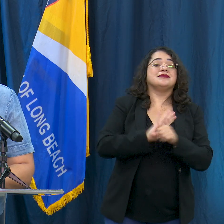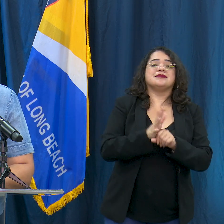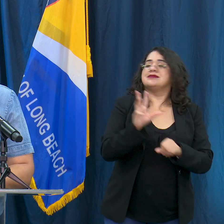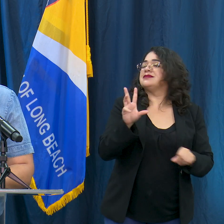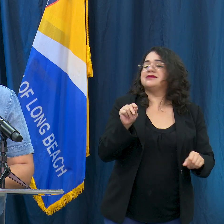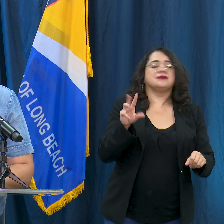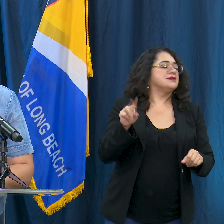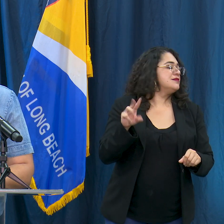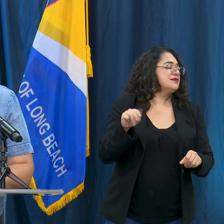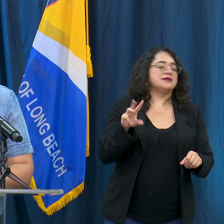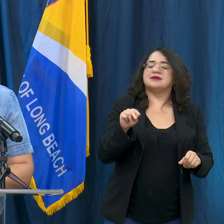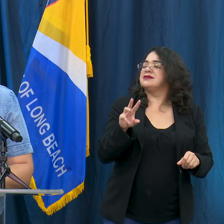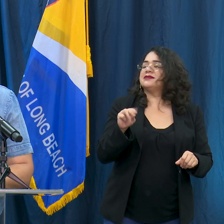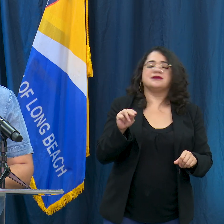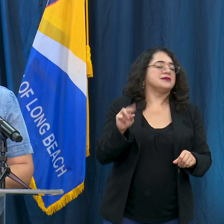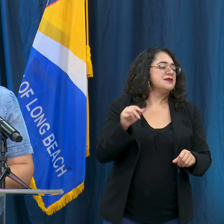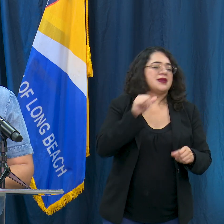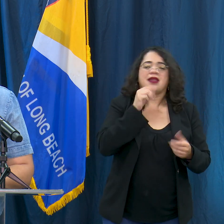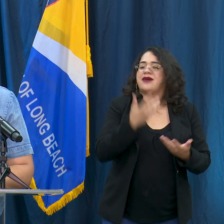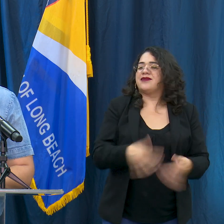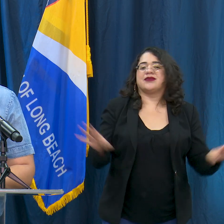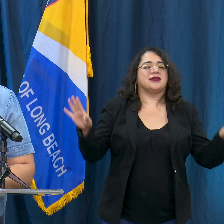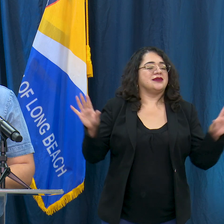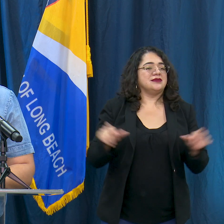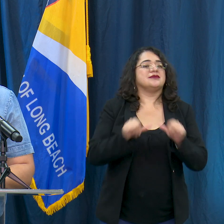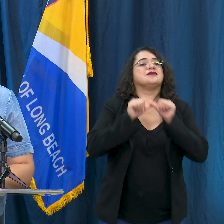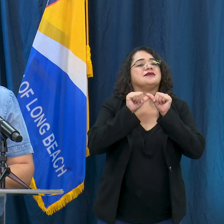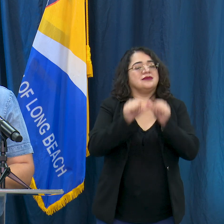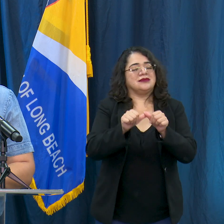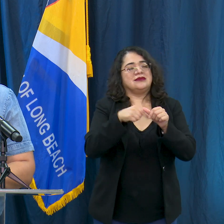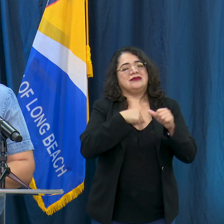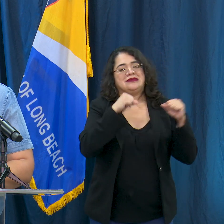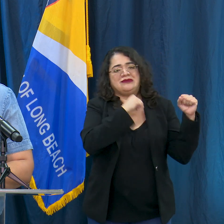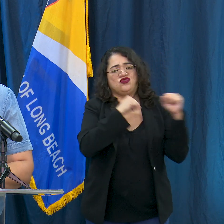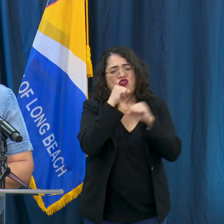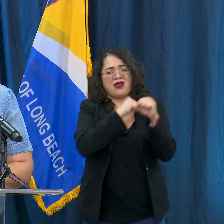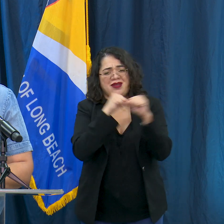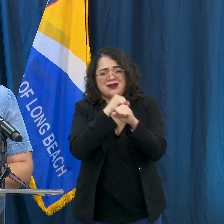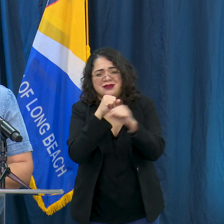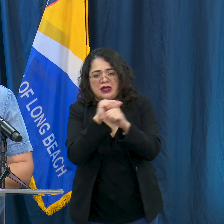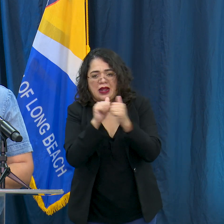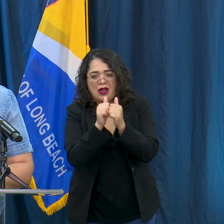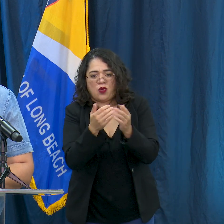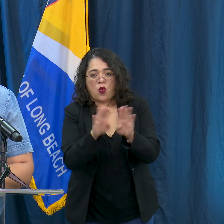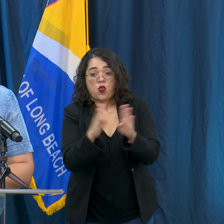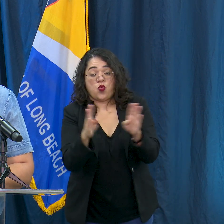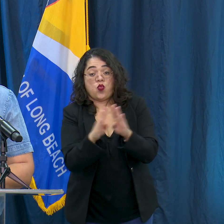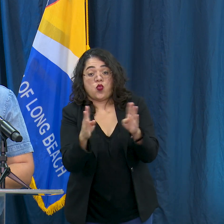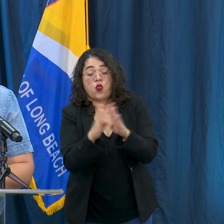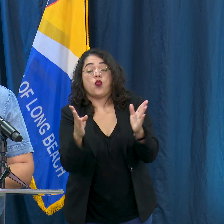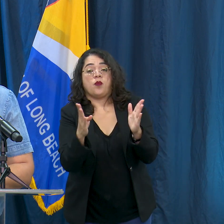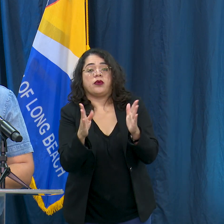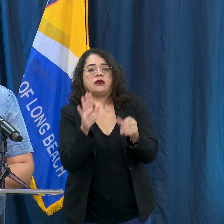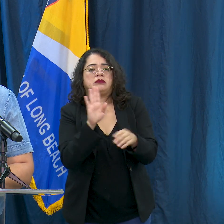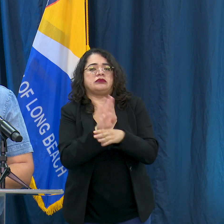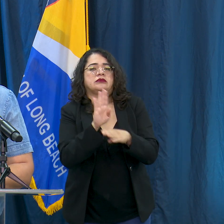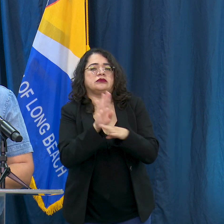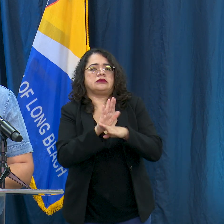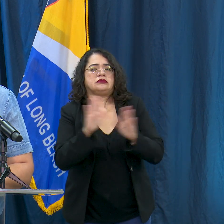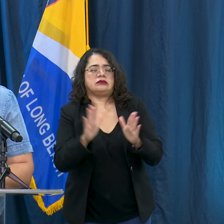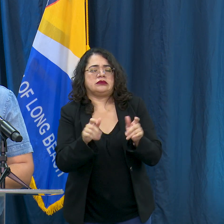La diferencia ahora es que contamos con los recursos y las estrategias para permitirnos reabrir negocios con moderaciones